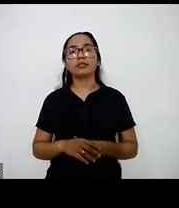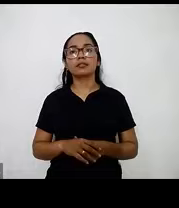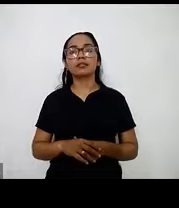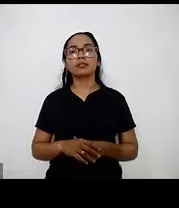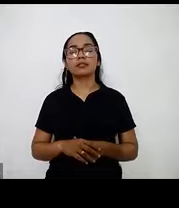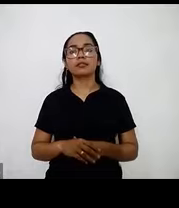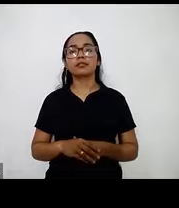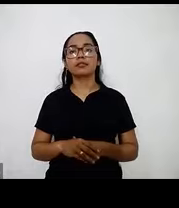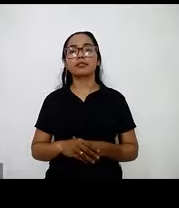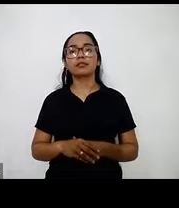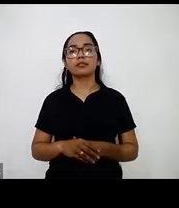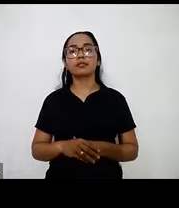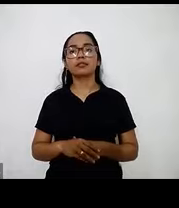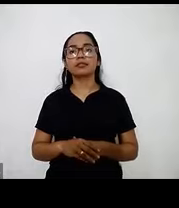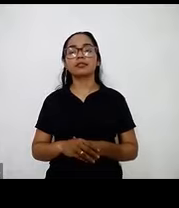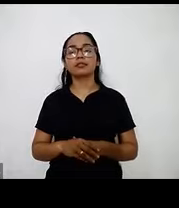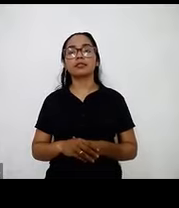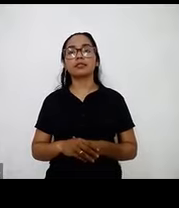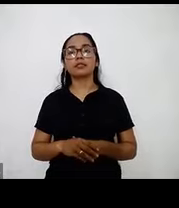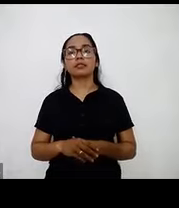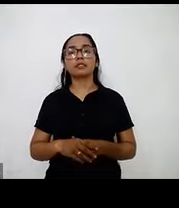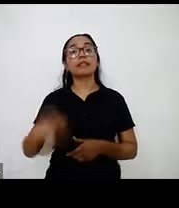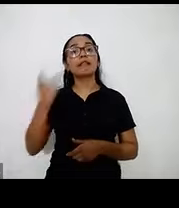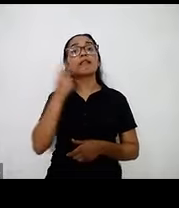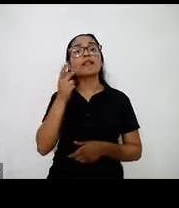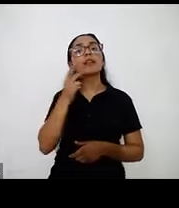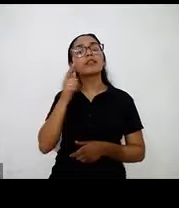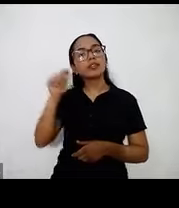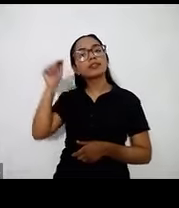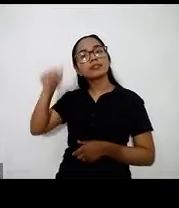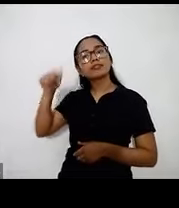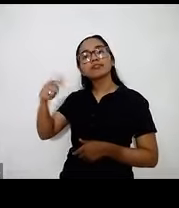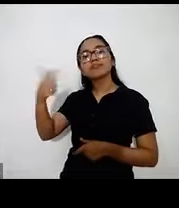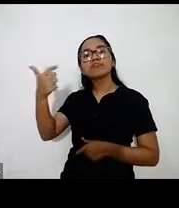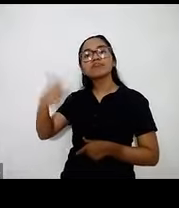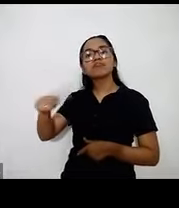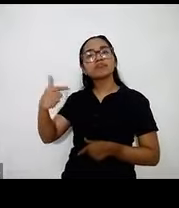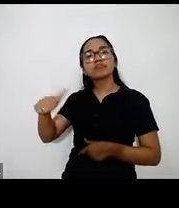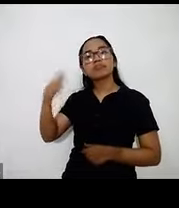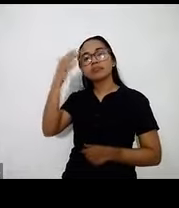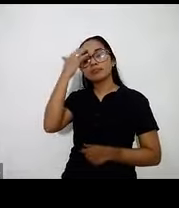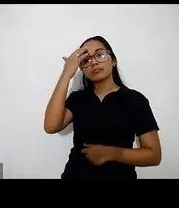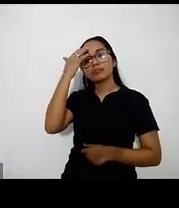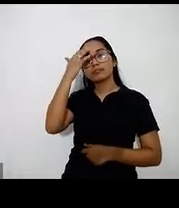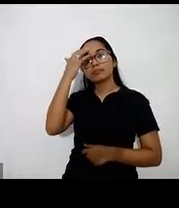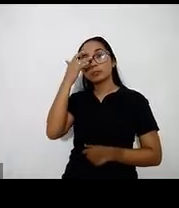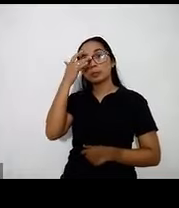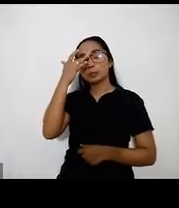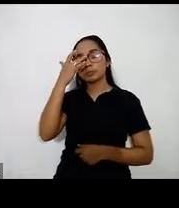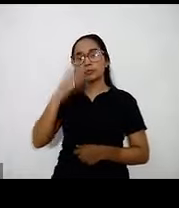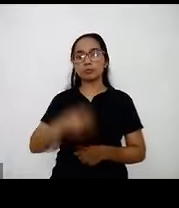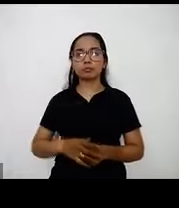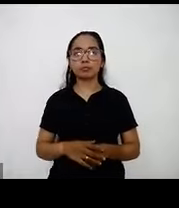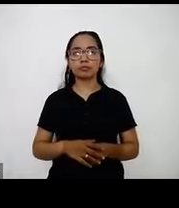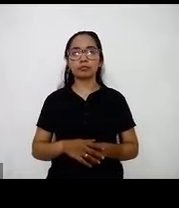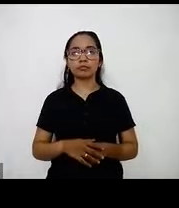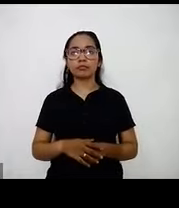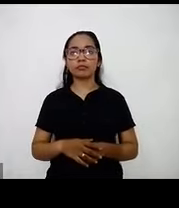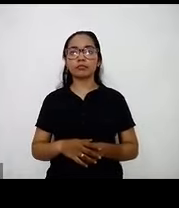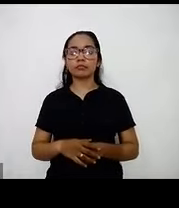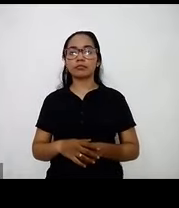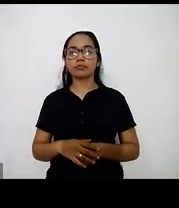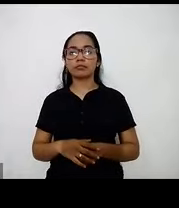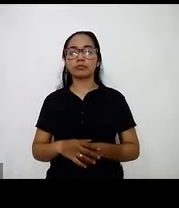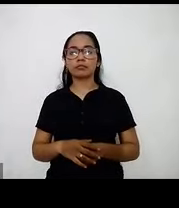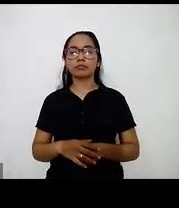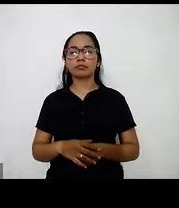do fortalecimento dessa política, né, como você percebe, serviços de forma totalmente precarizada, com processo de precarização do